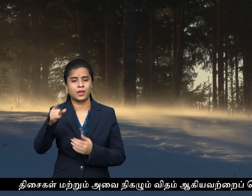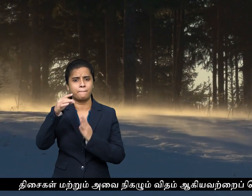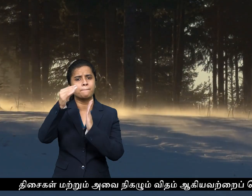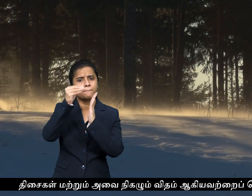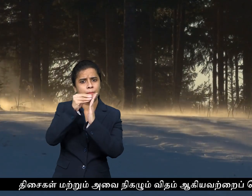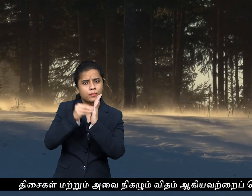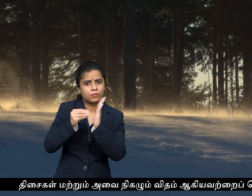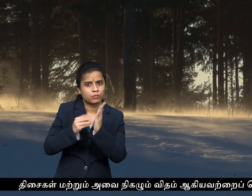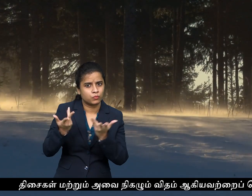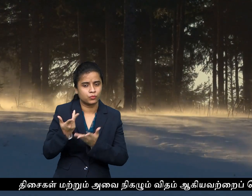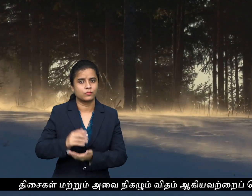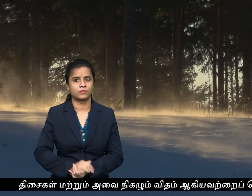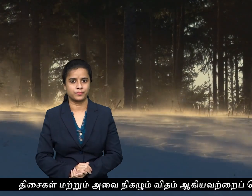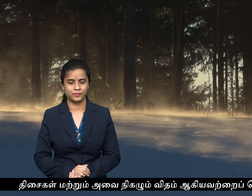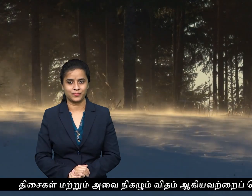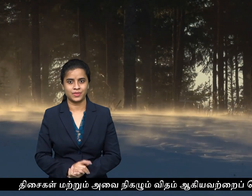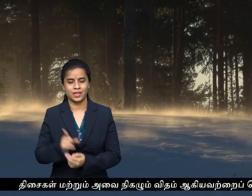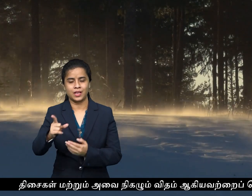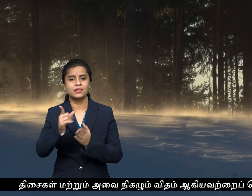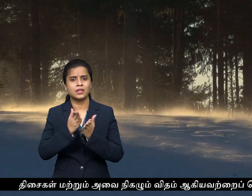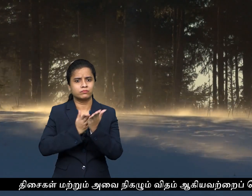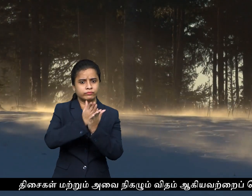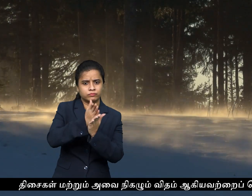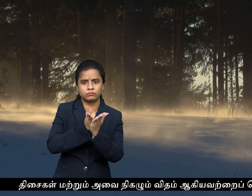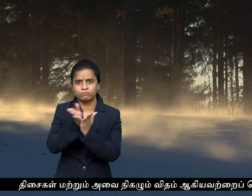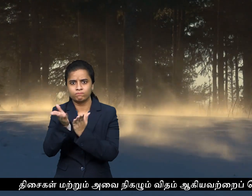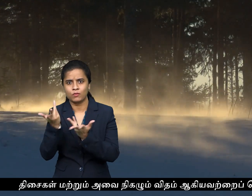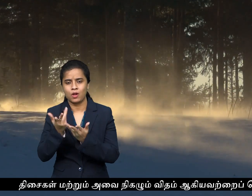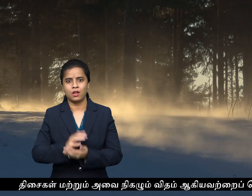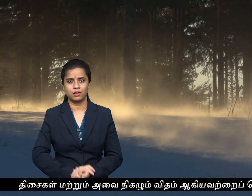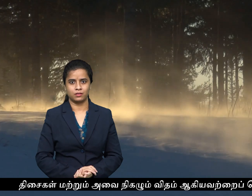திசைகள் மற்றும் அவை நிகழும் விதம் ஆகியவை பொறுத்து